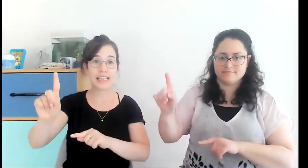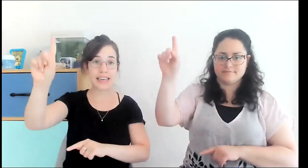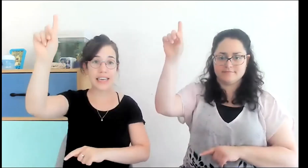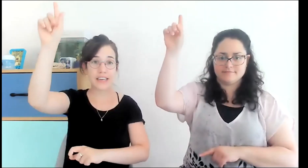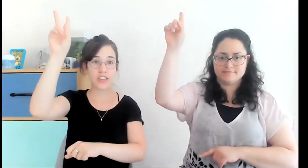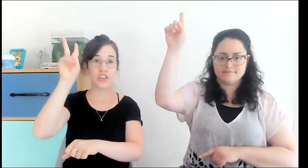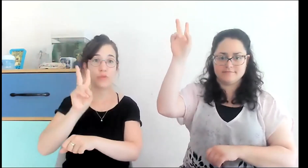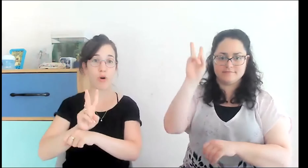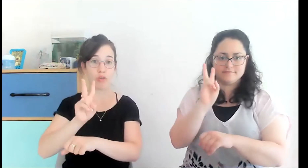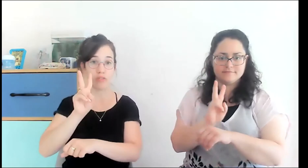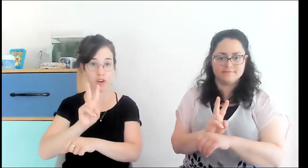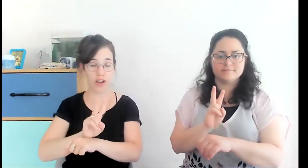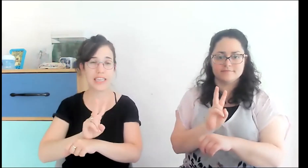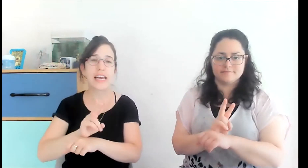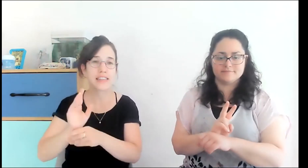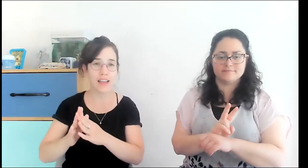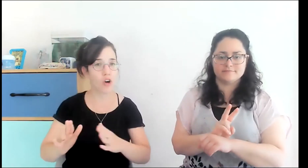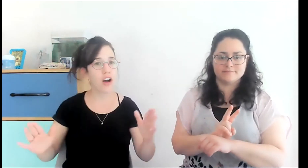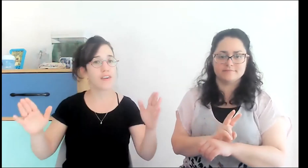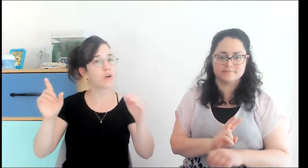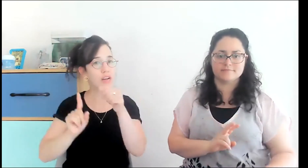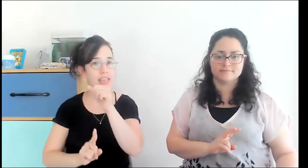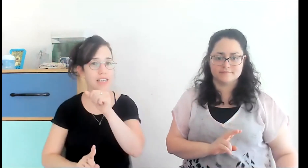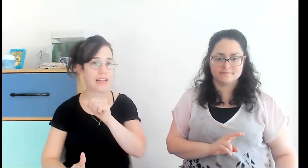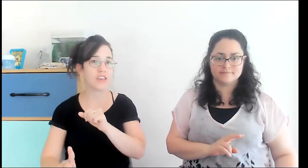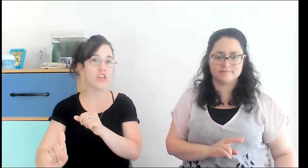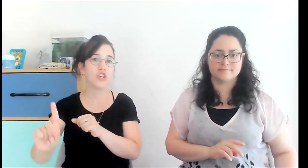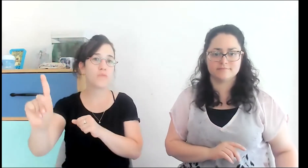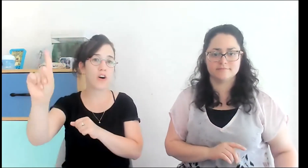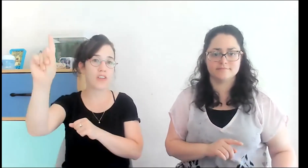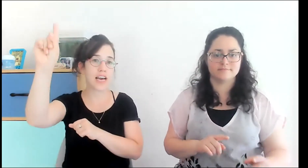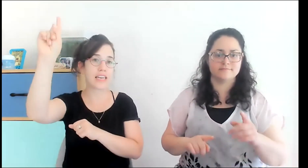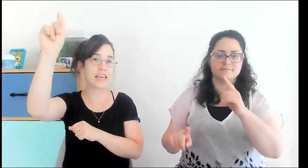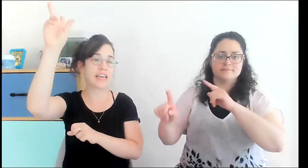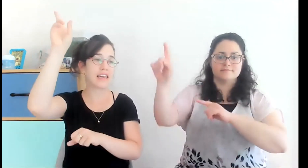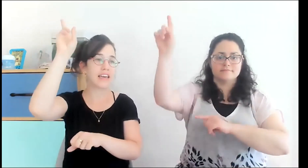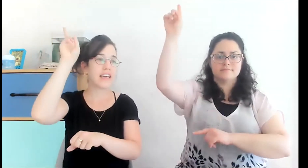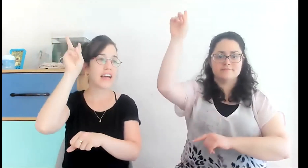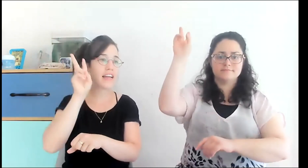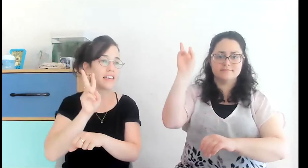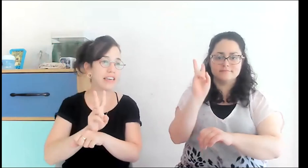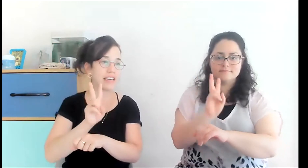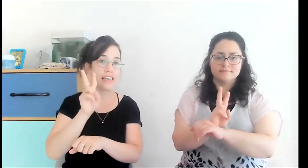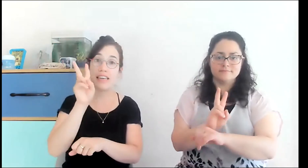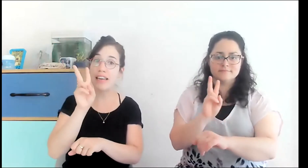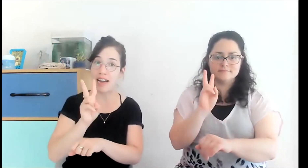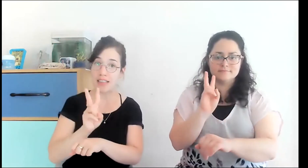אלי, שמור. אוקיי? זה יהיה קצת ארוך, אבל אנחנו נעשה את זה לאט. שמור נא לי, אלי